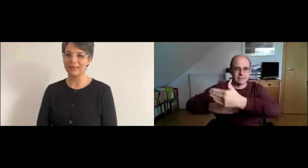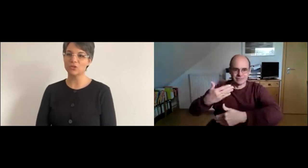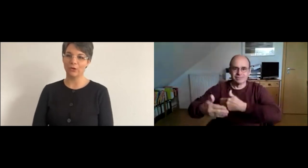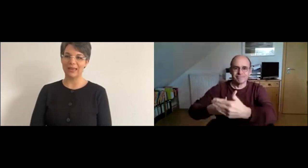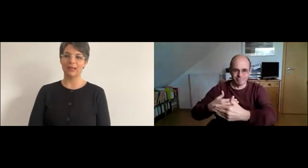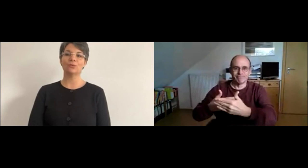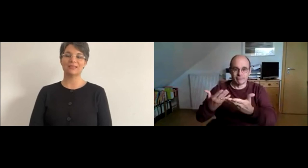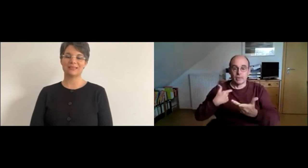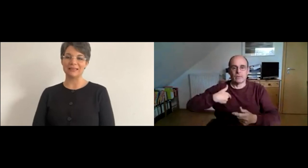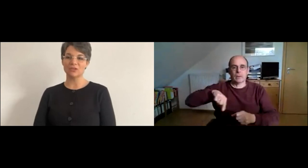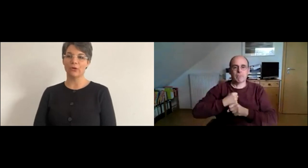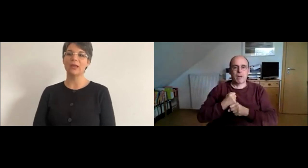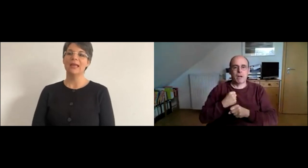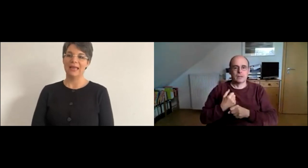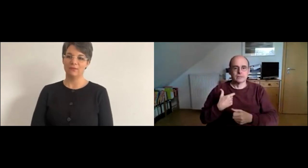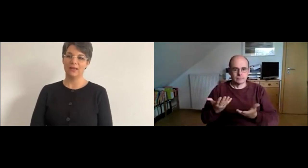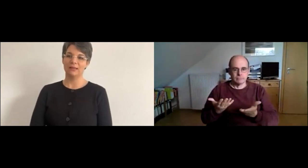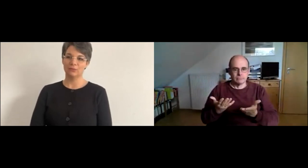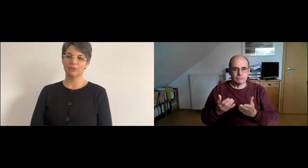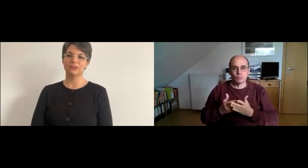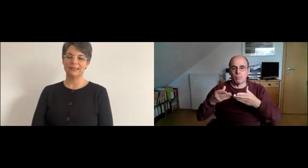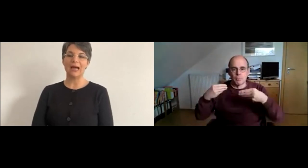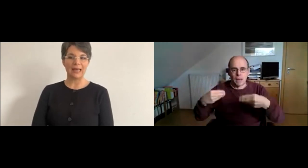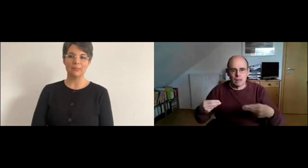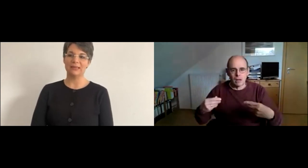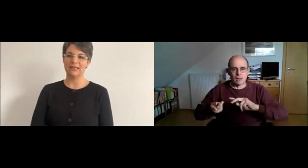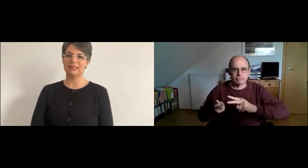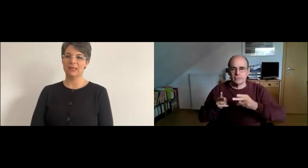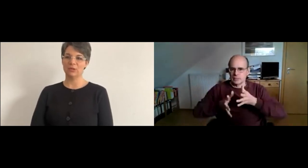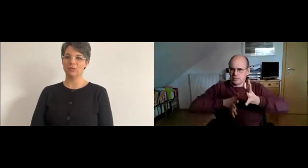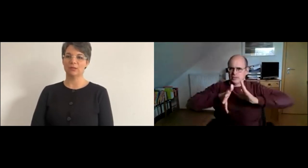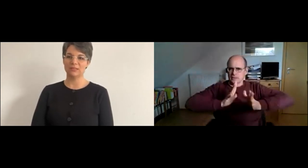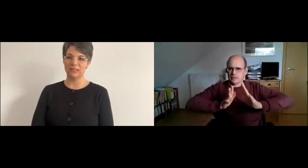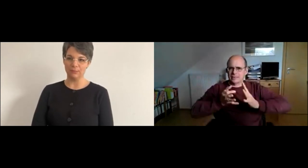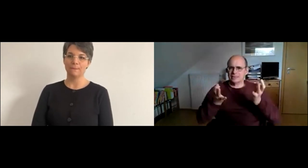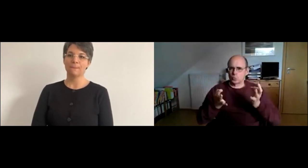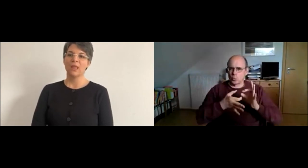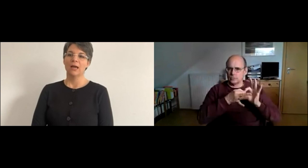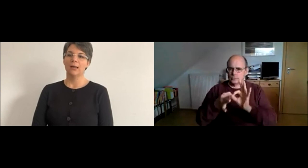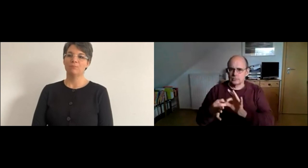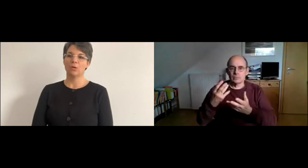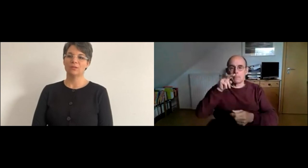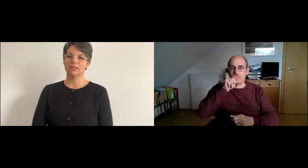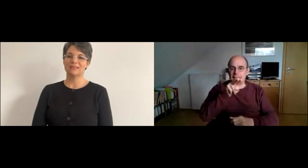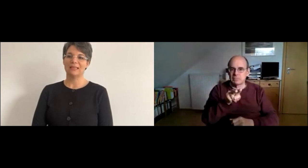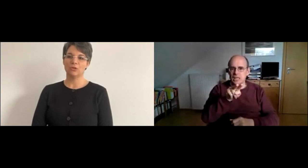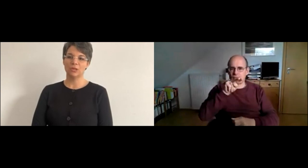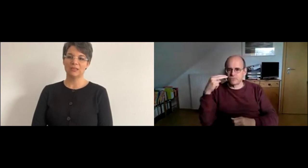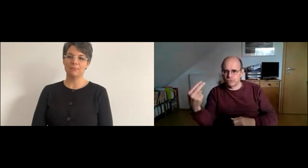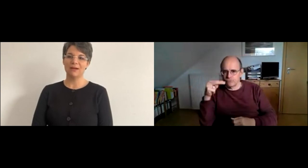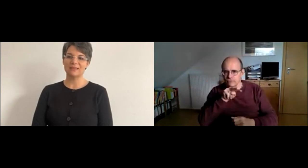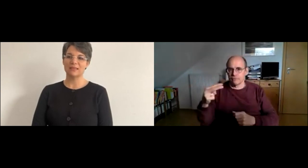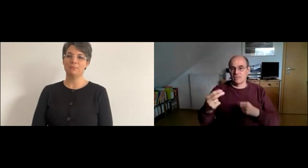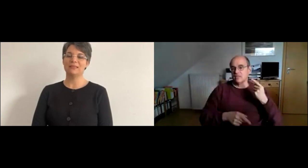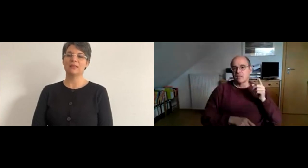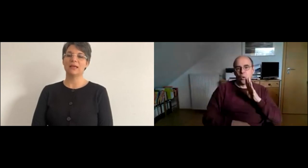nochmal ganz neu denken und das ganz neu entwickeln. Und daran arbeite ich hier mit unserem Team. Und es hat natürlich